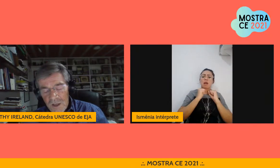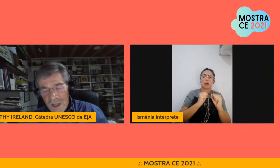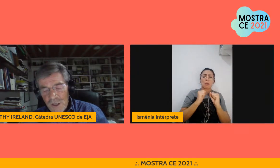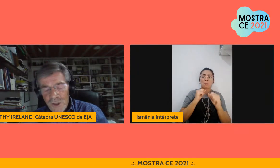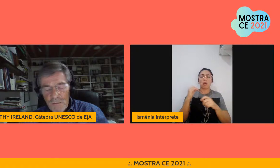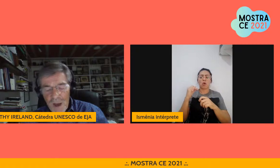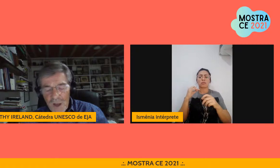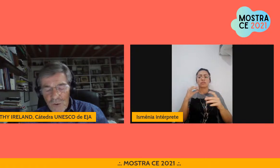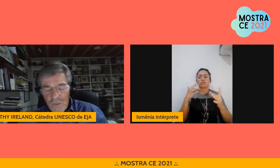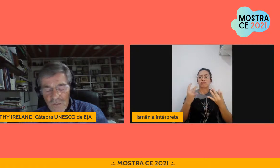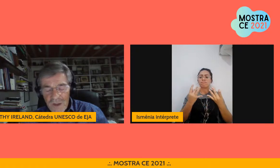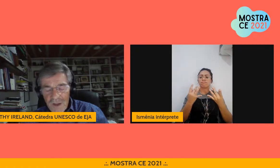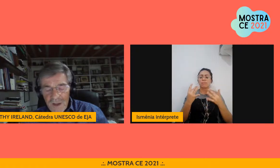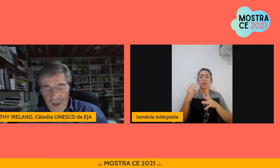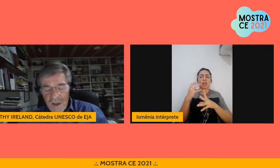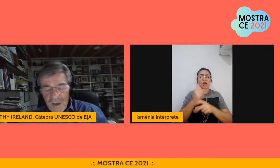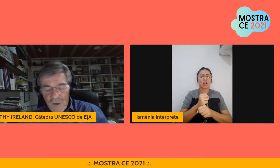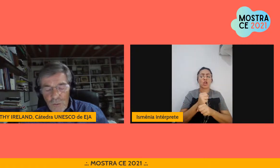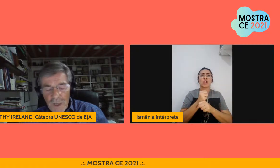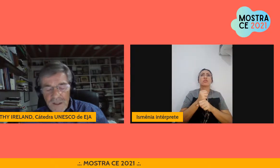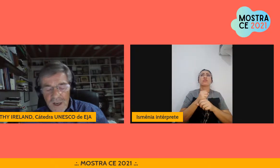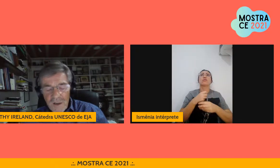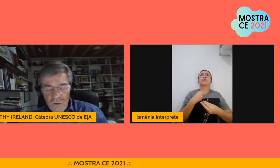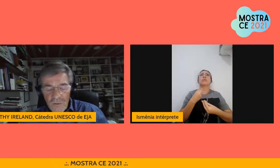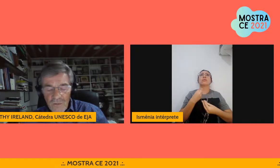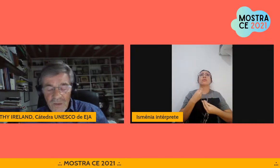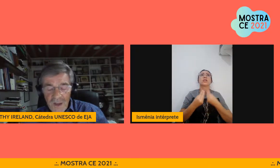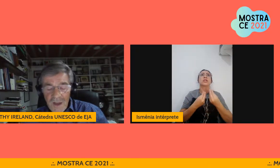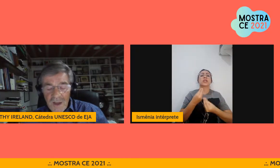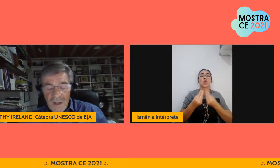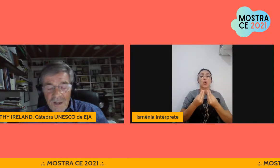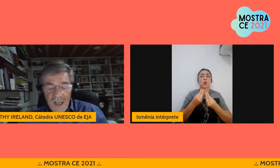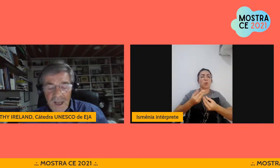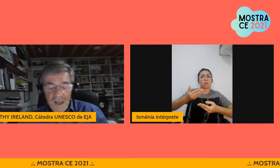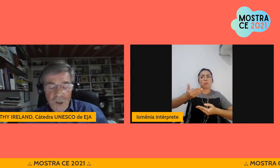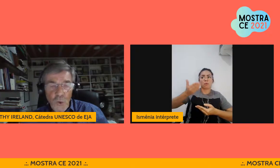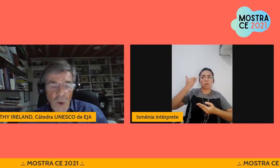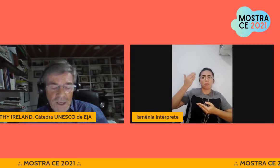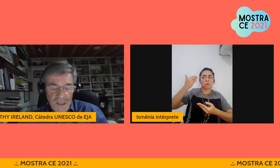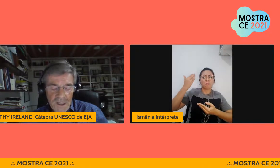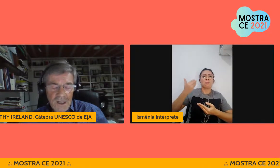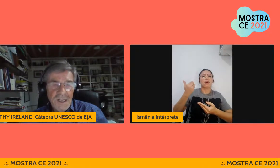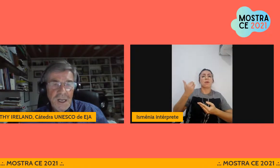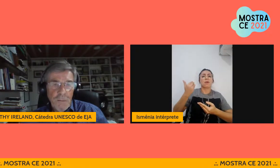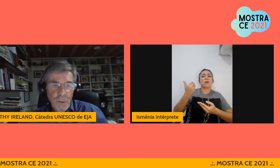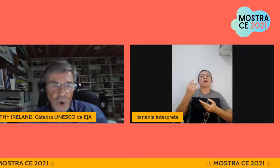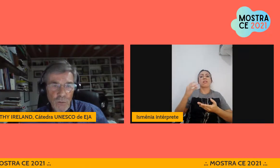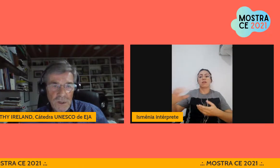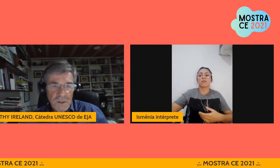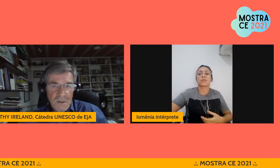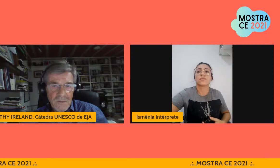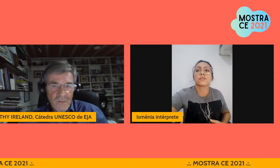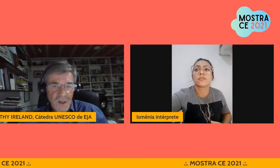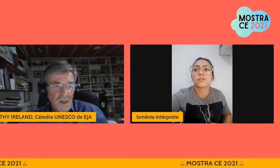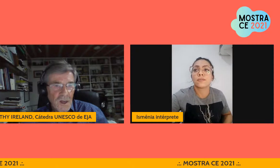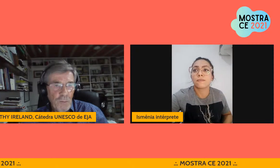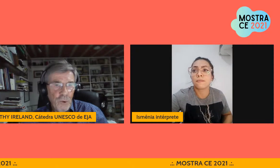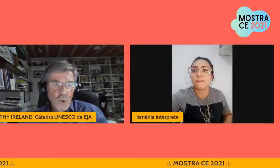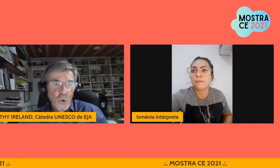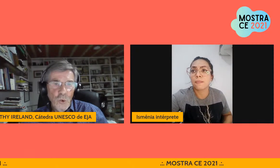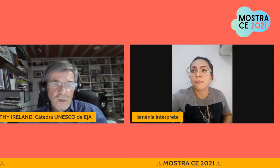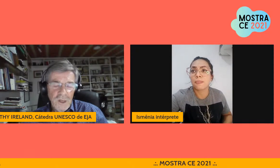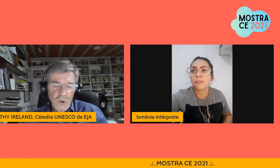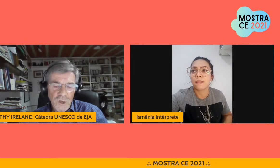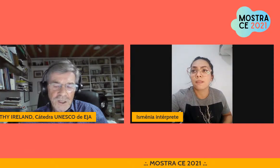se tem chamado no passado de doença de diplomas,